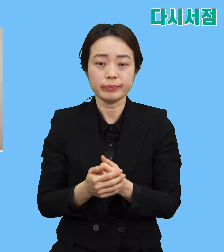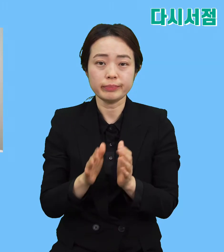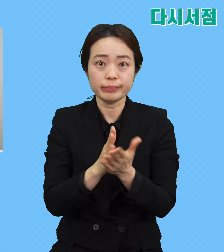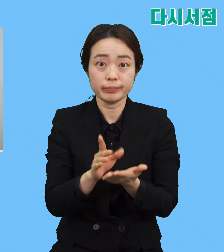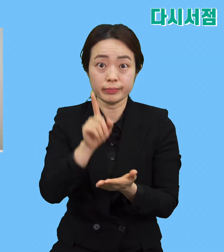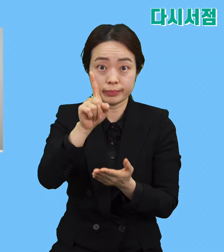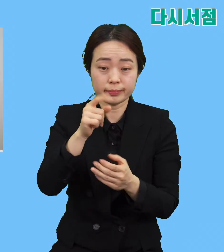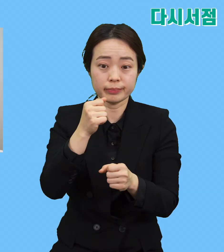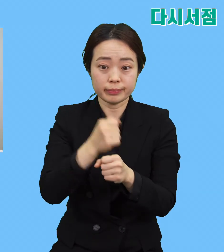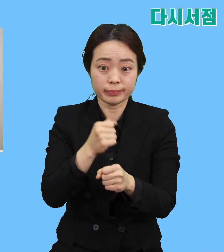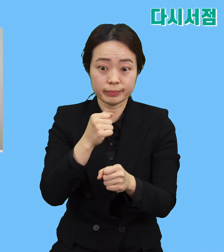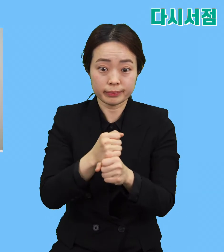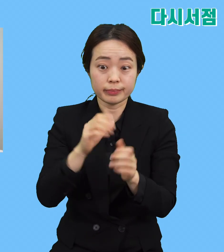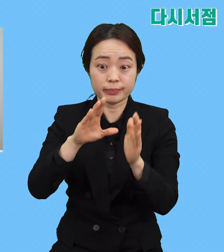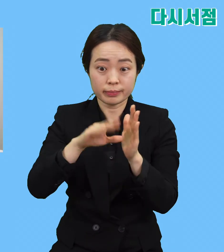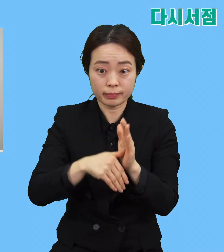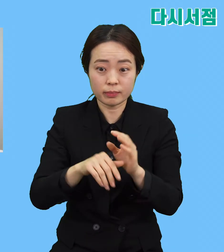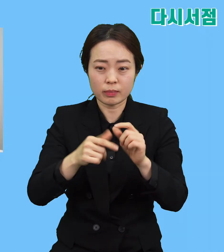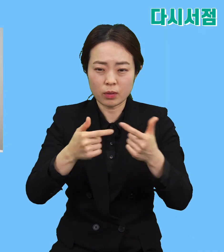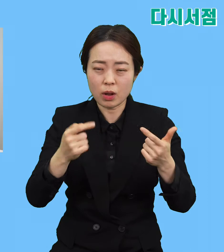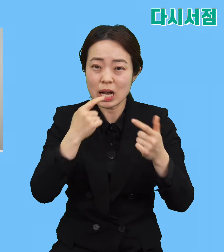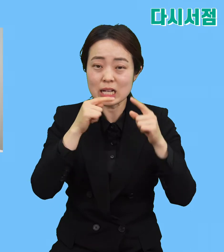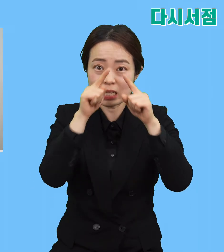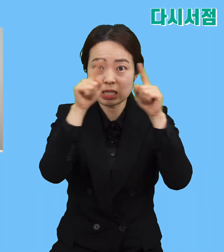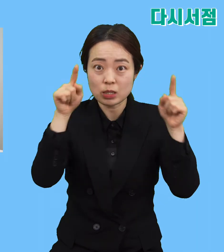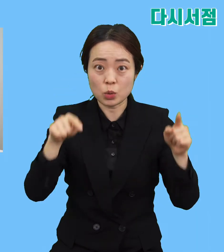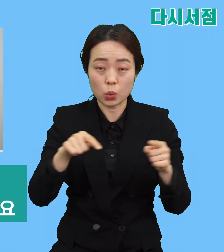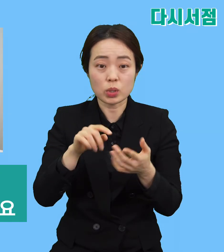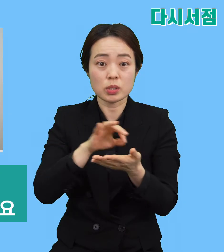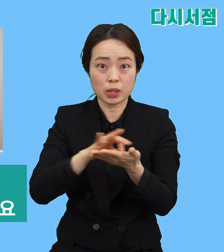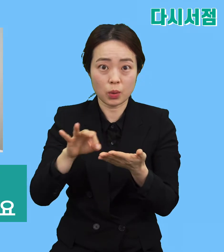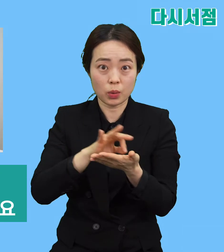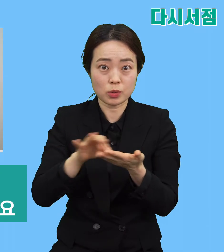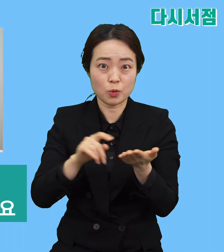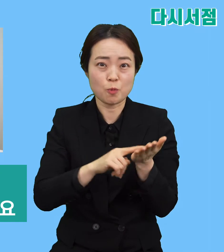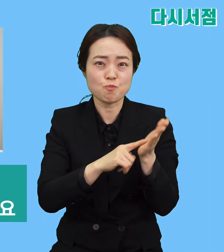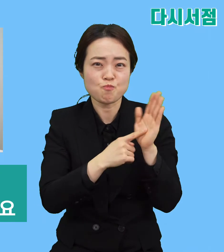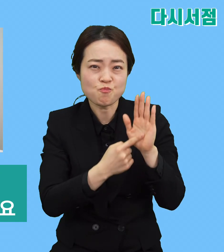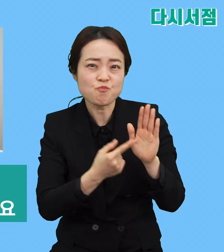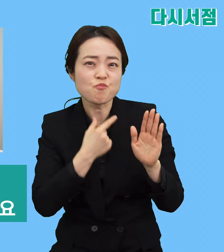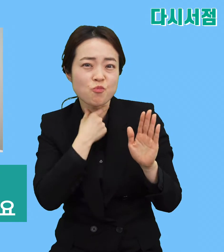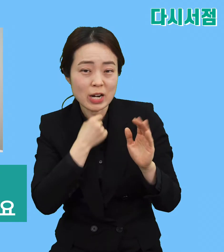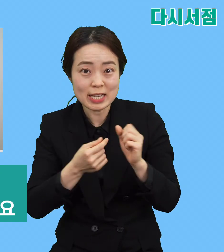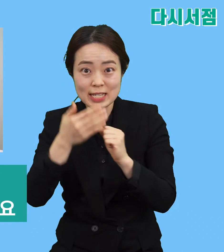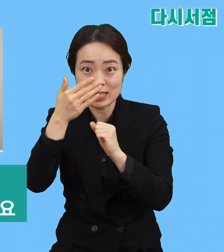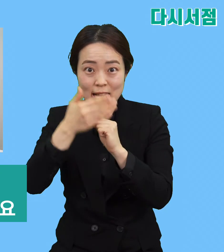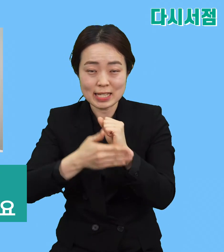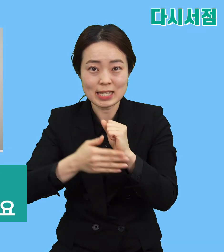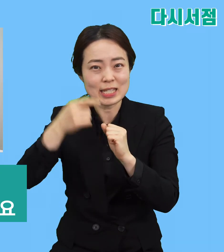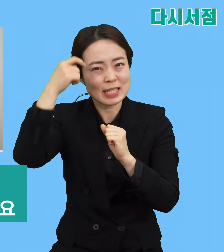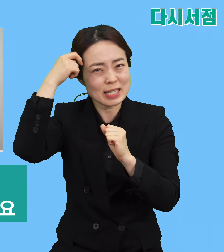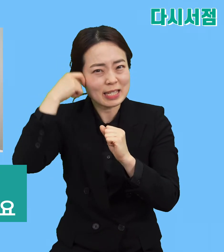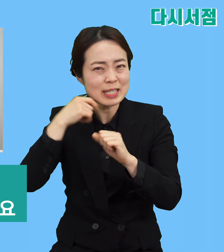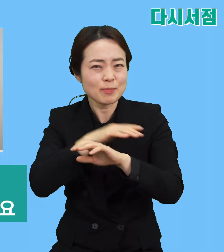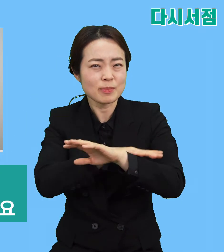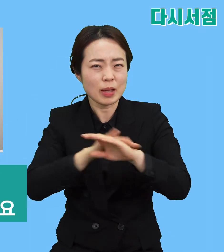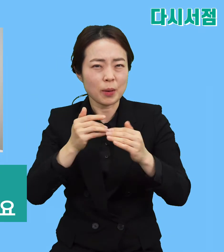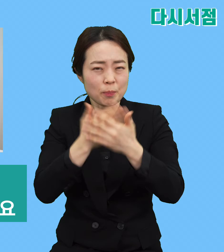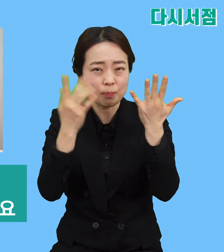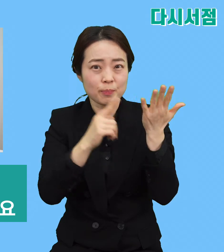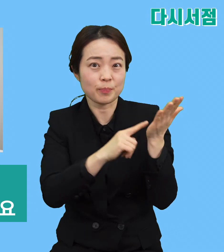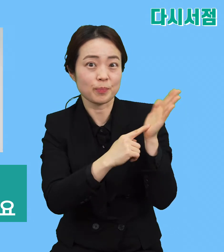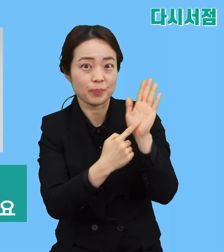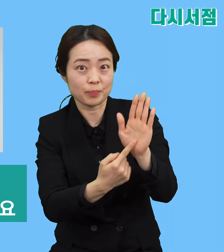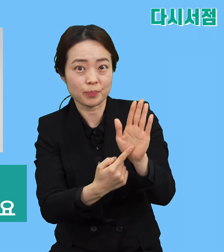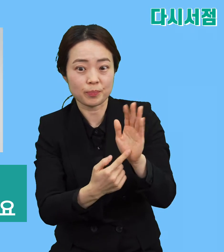책을 만들면서 다양한 종이를 사용해서 표현하고자 하는 사진의 느낌을 최대한 잘